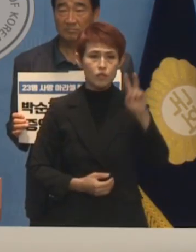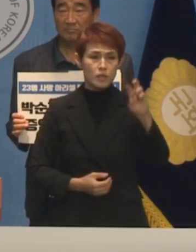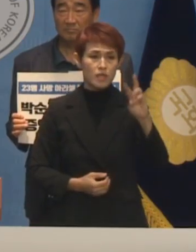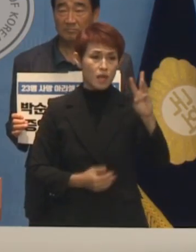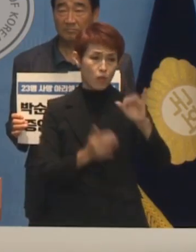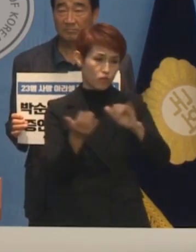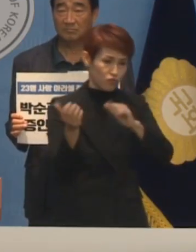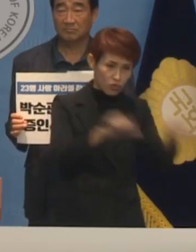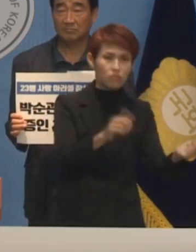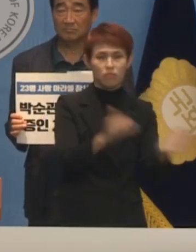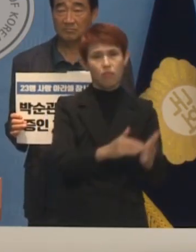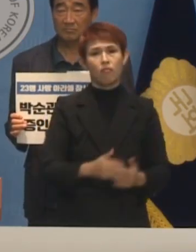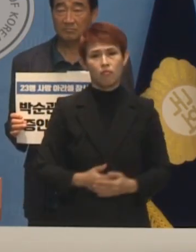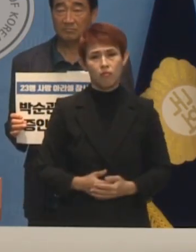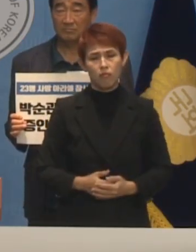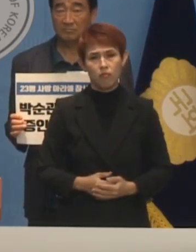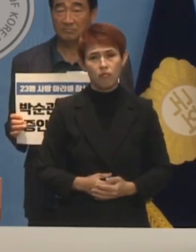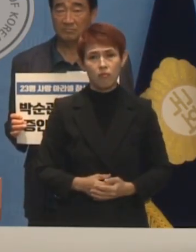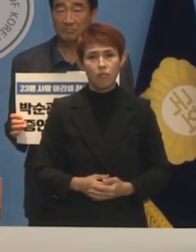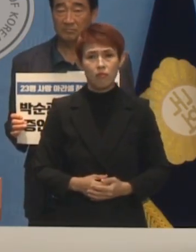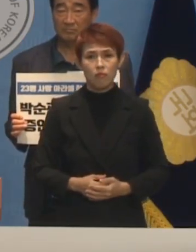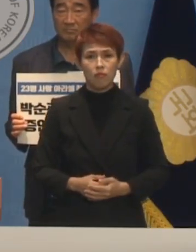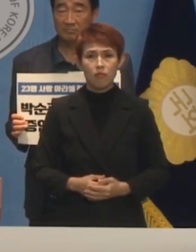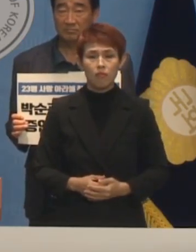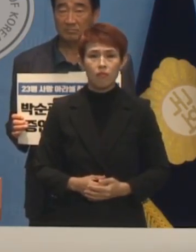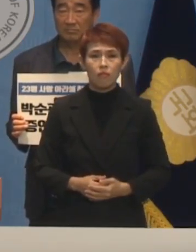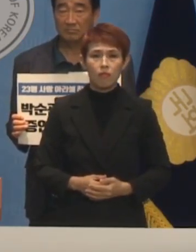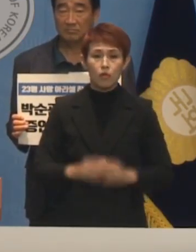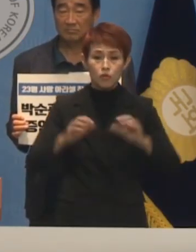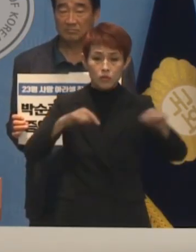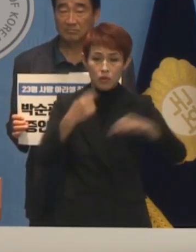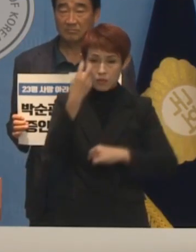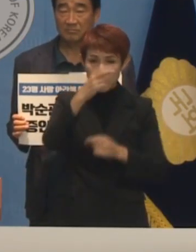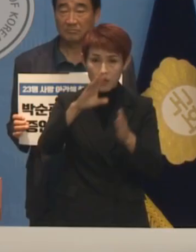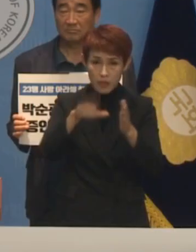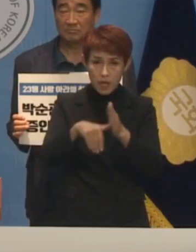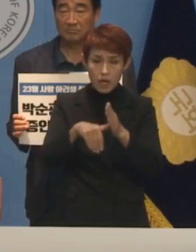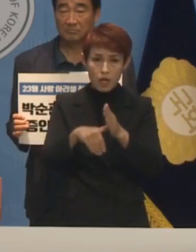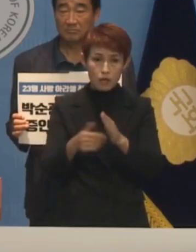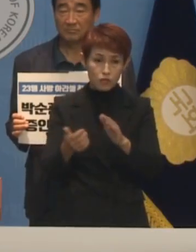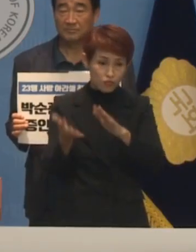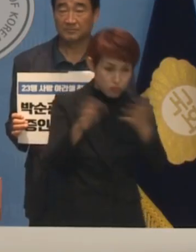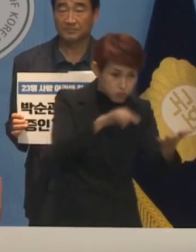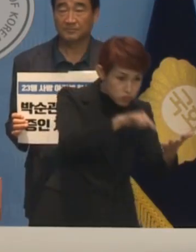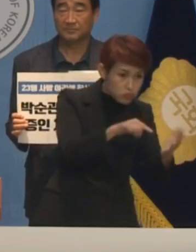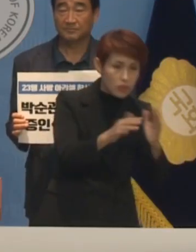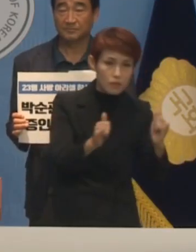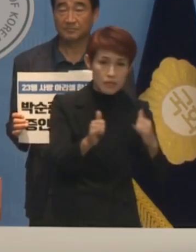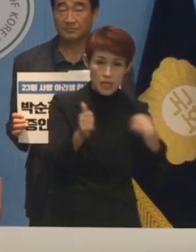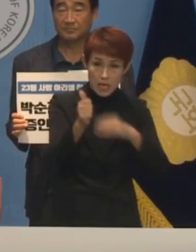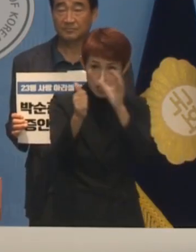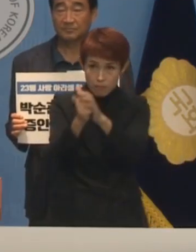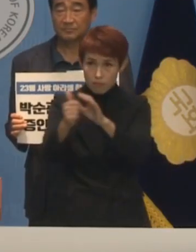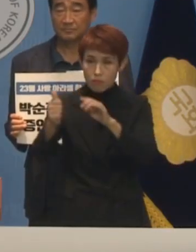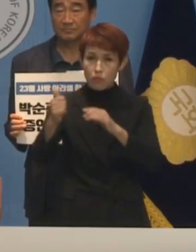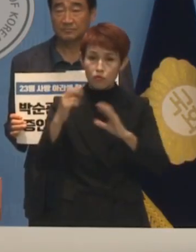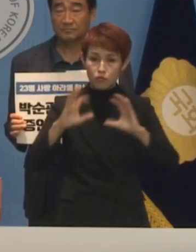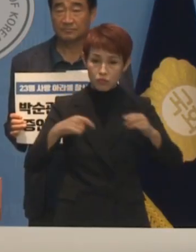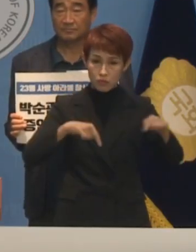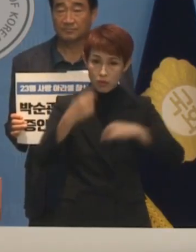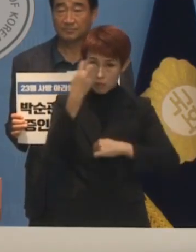산재 사고입니다. 24년 국정감사에서 그 책임자를 부르지 않는 것은 부끄러운